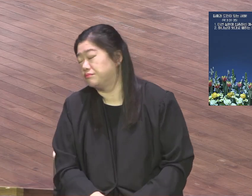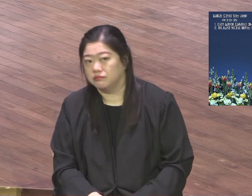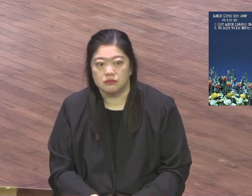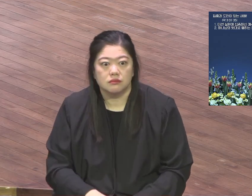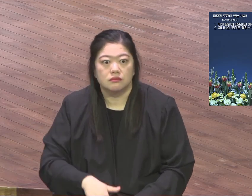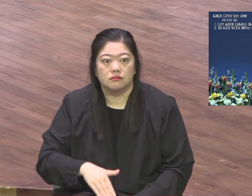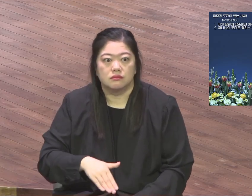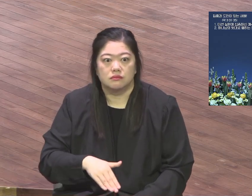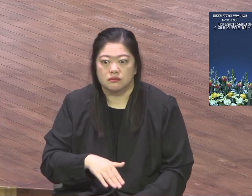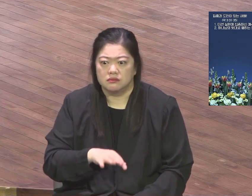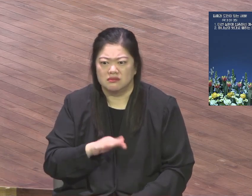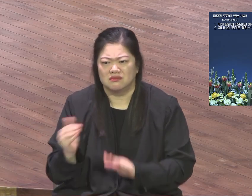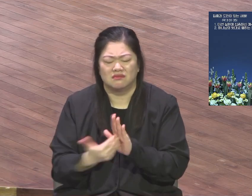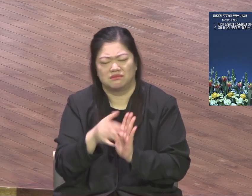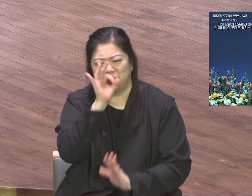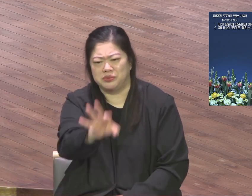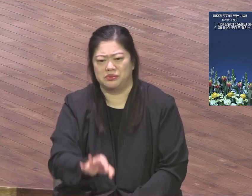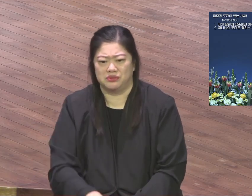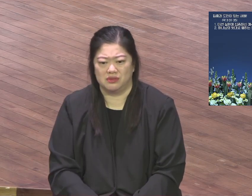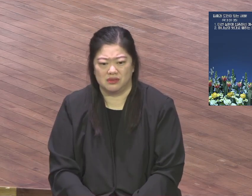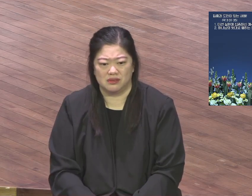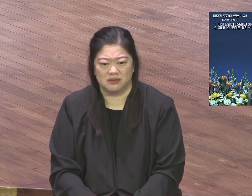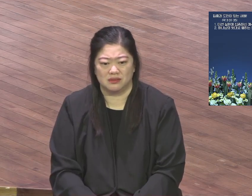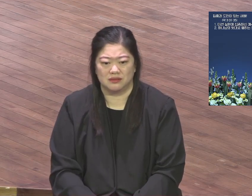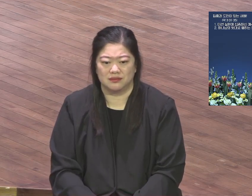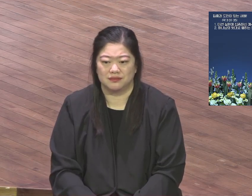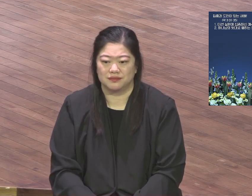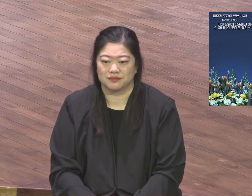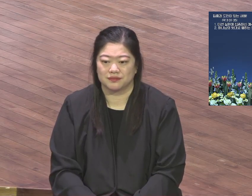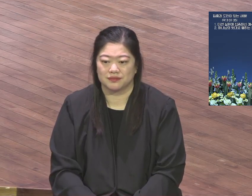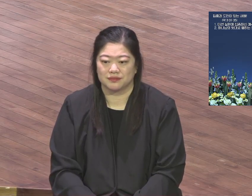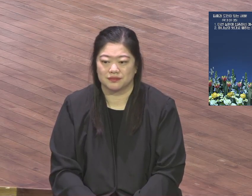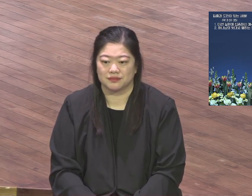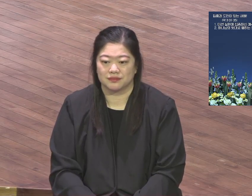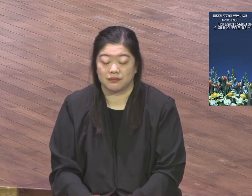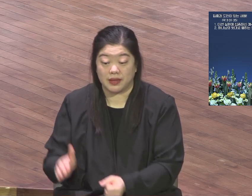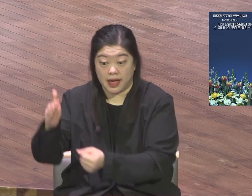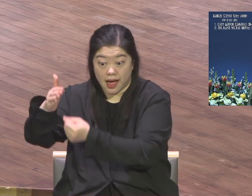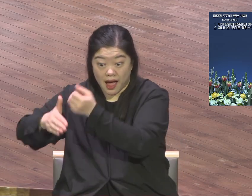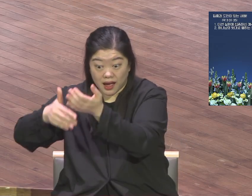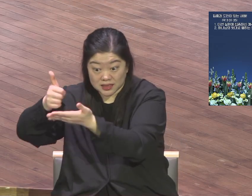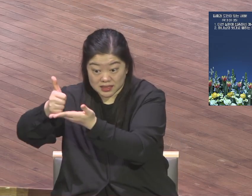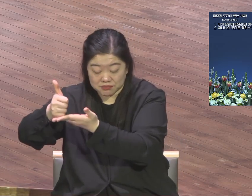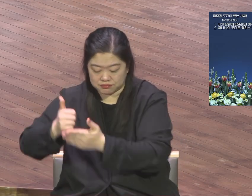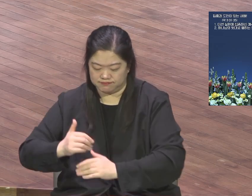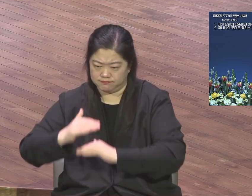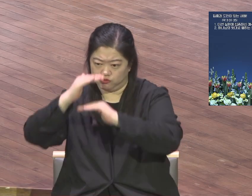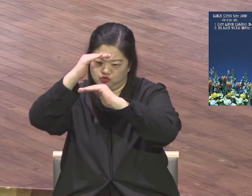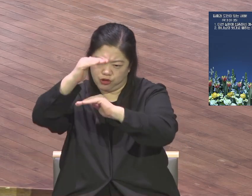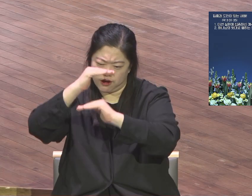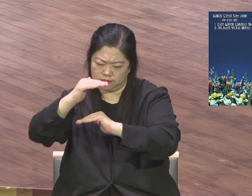오늘 세상이 말하는 미친 거지요. 오늘 갑자기 절대 그럴 법이 없습니다. 하나님은 질서의 하나님이시.